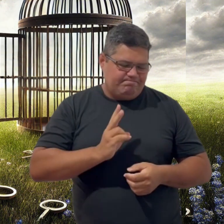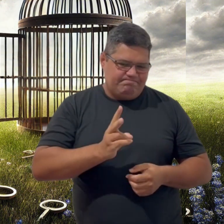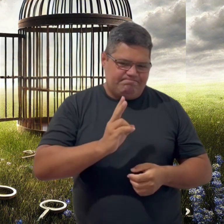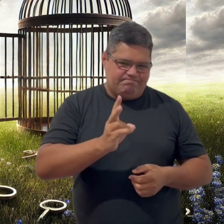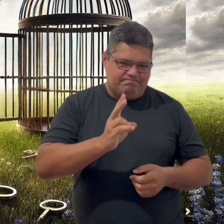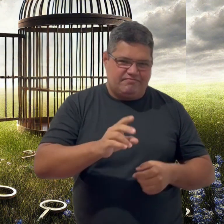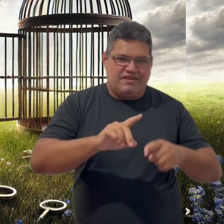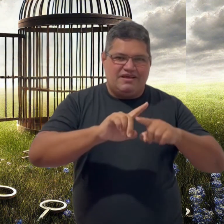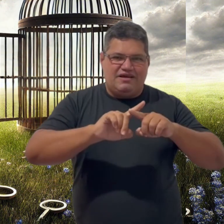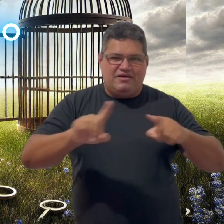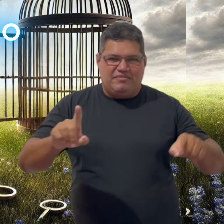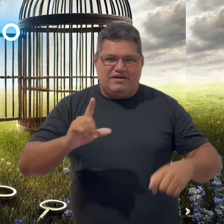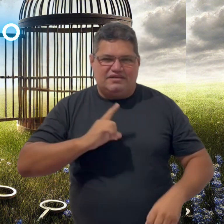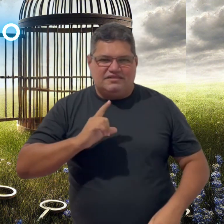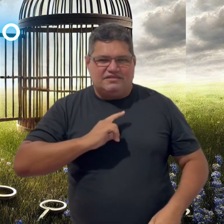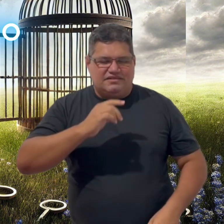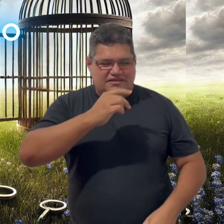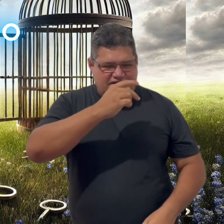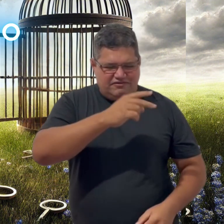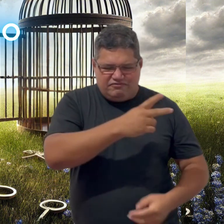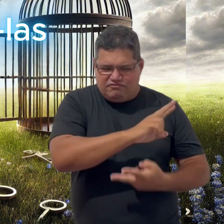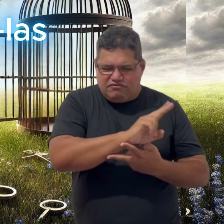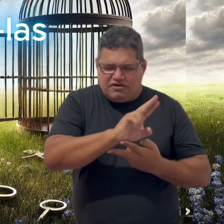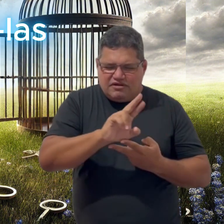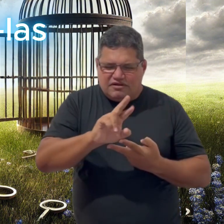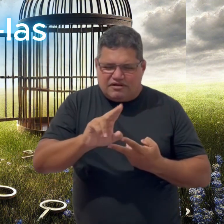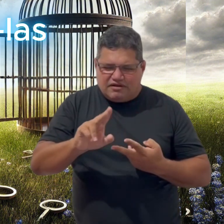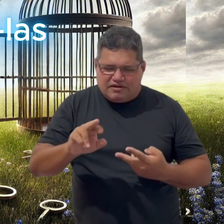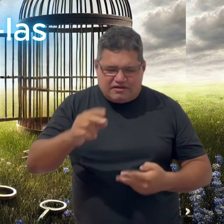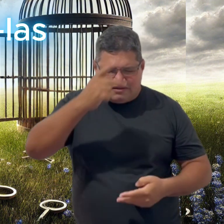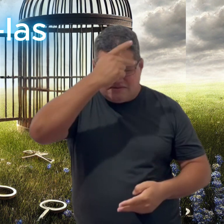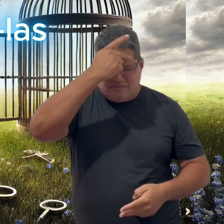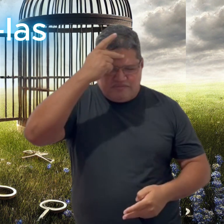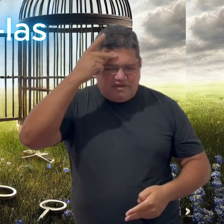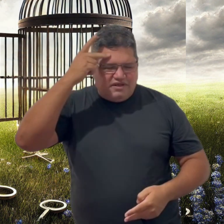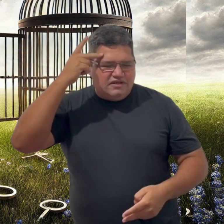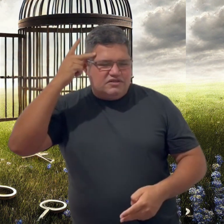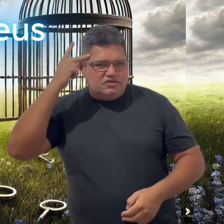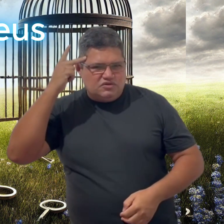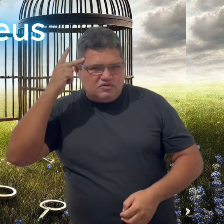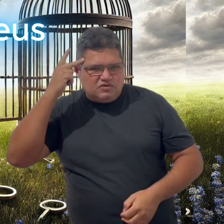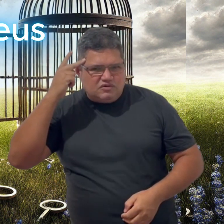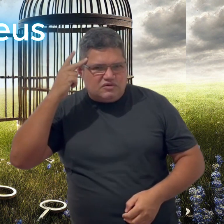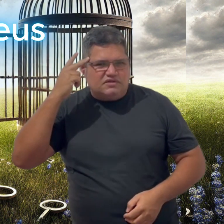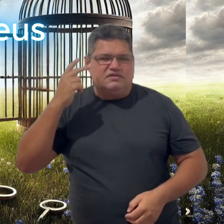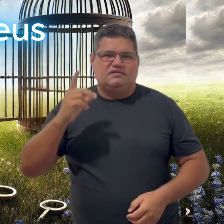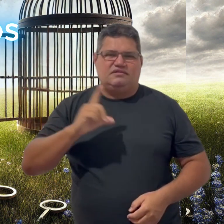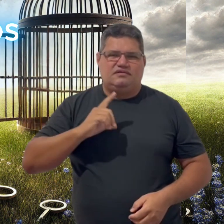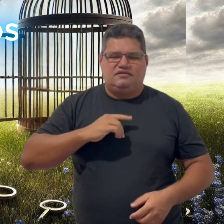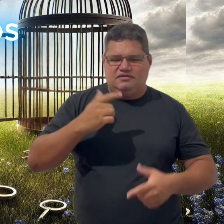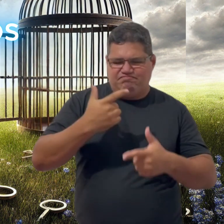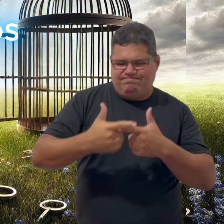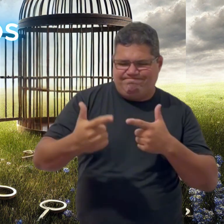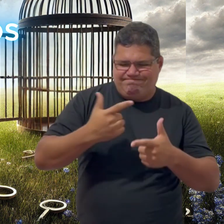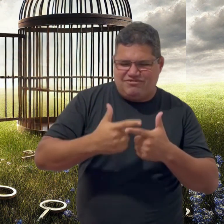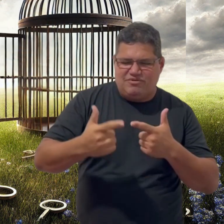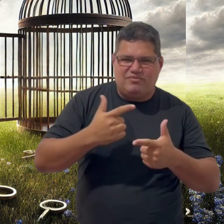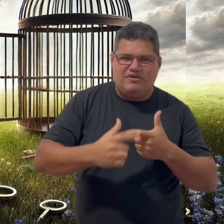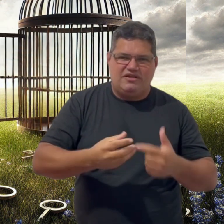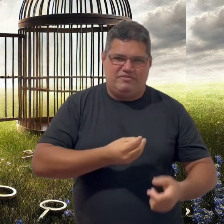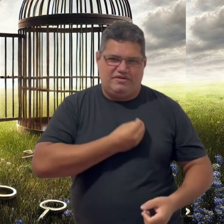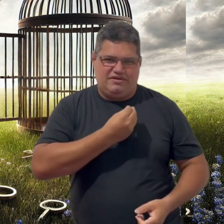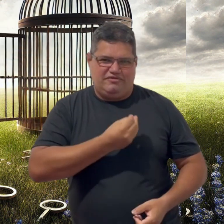similares e o diabo pode usá-las para os seus